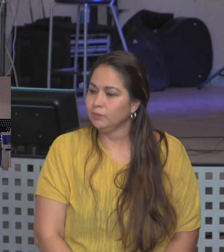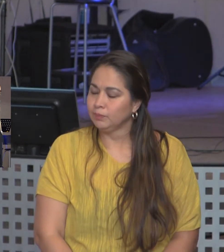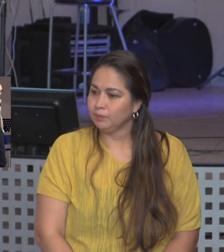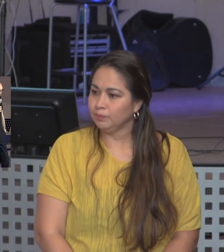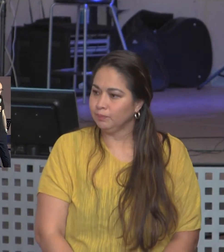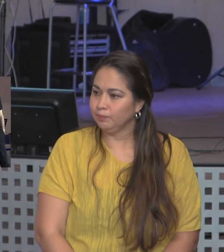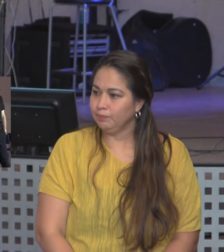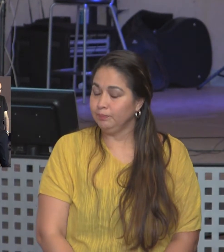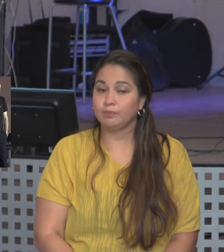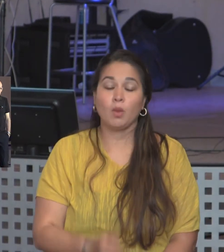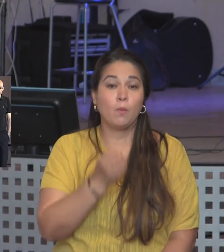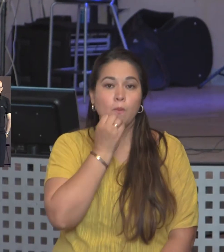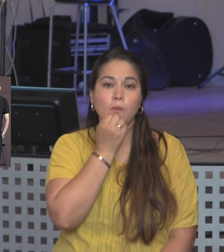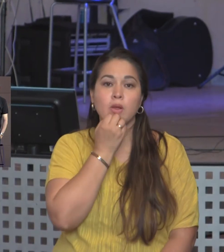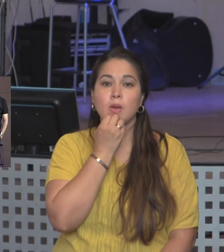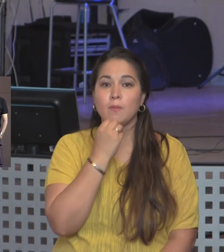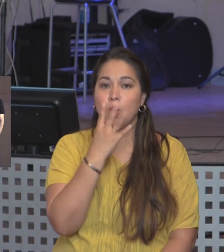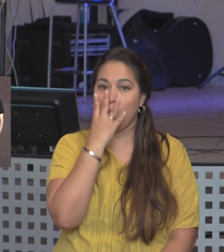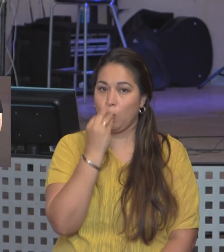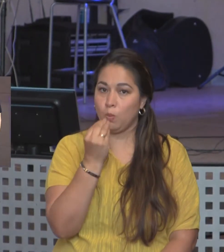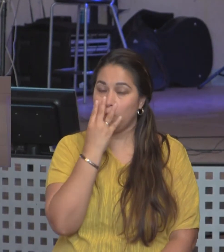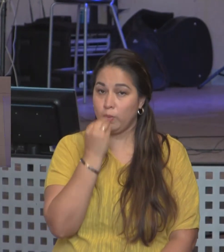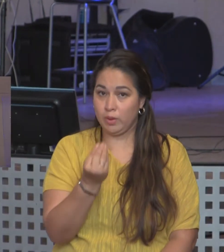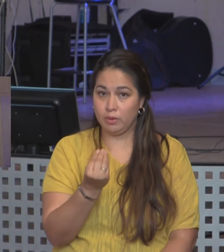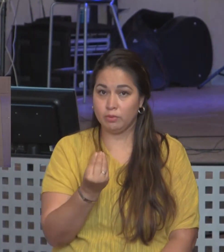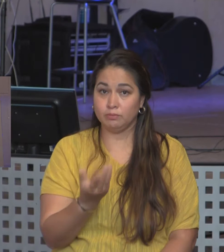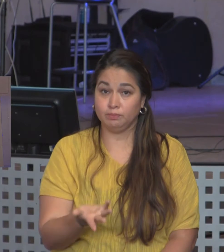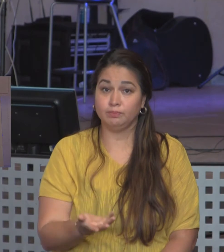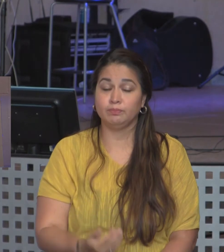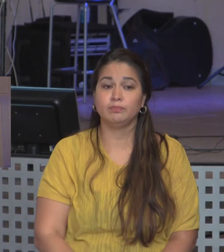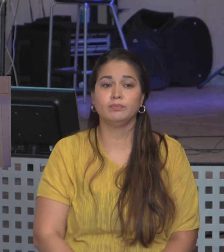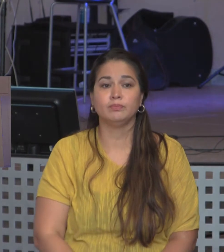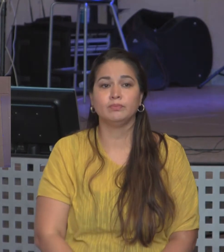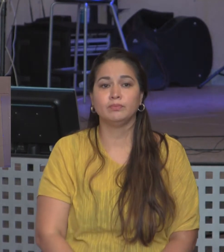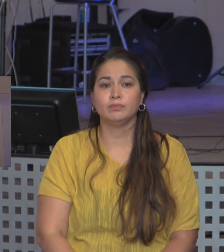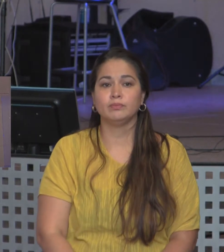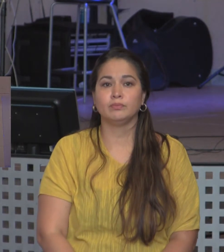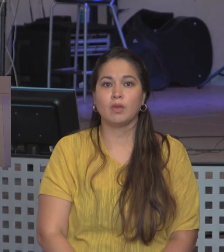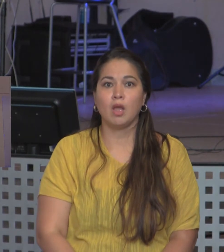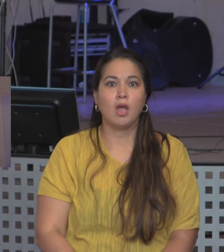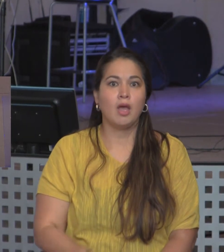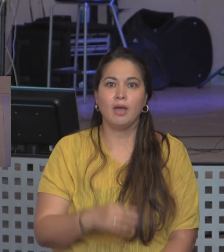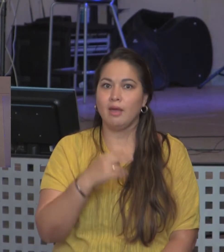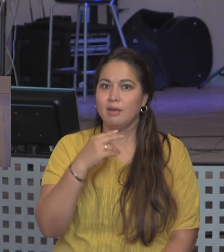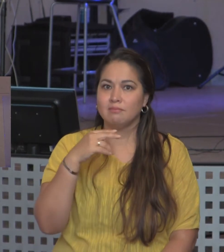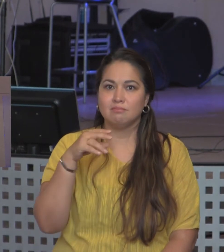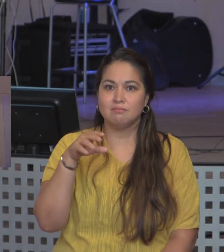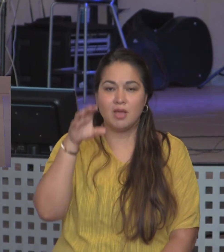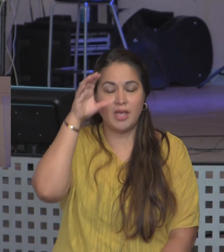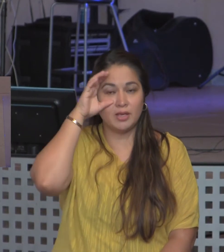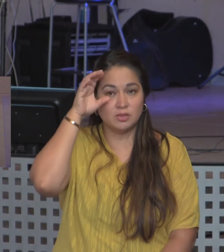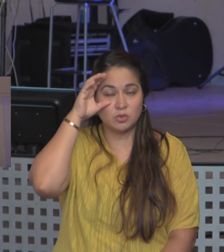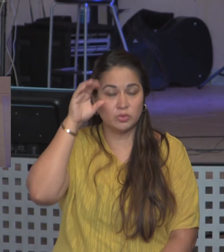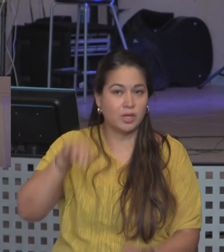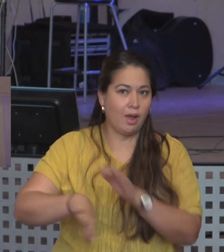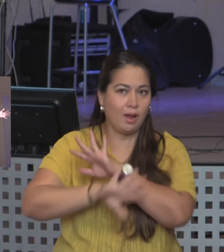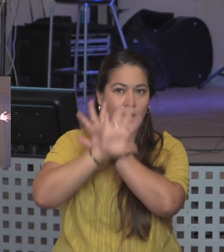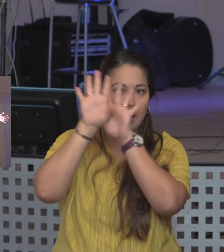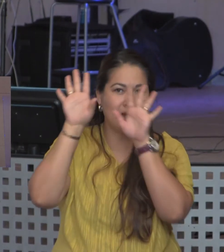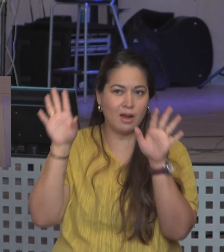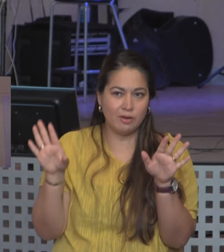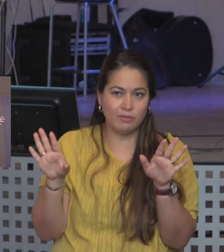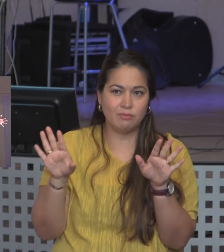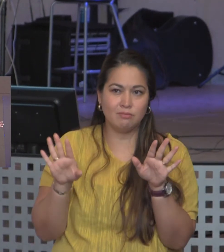ciencia. Un perro, por ejemplo, ¿sabes por qué oye más que nosotros? Cuando digo más, es